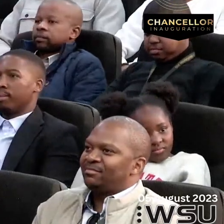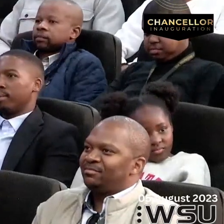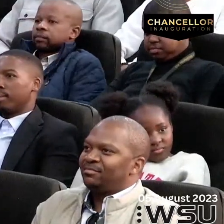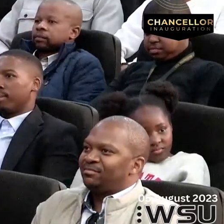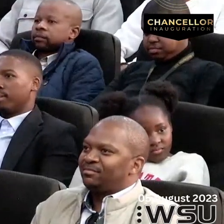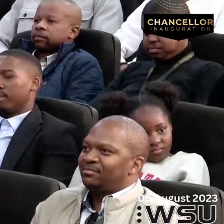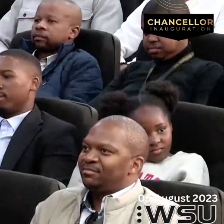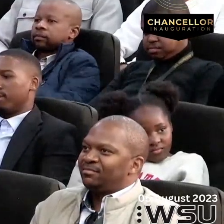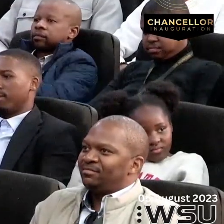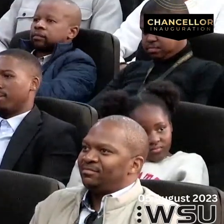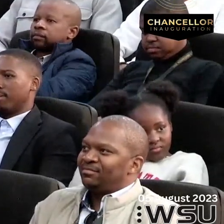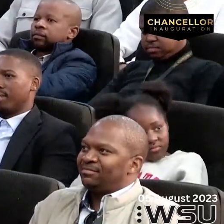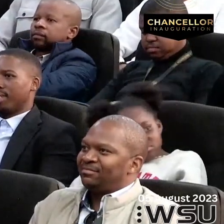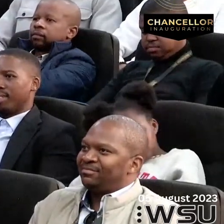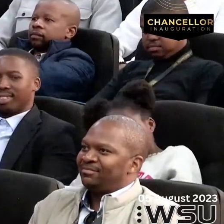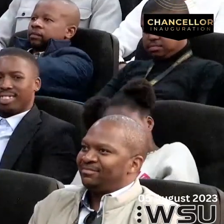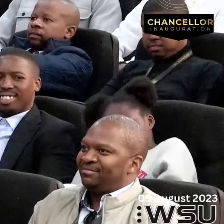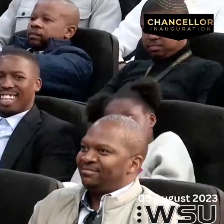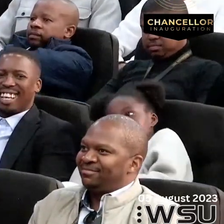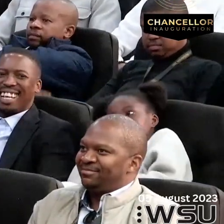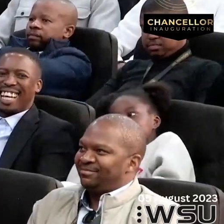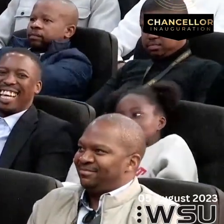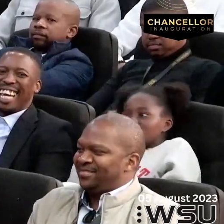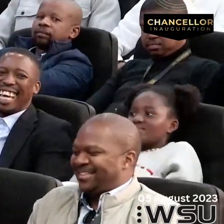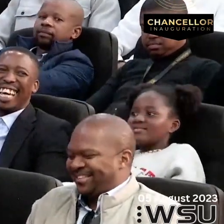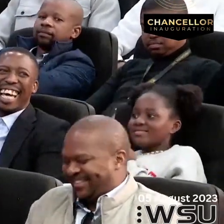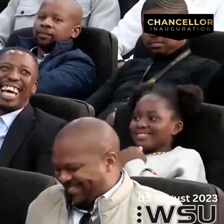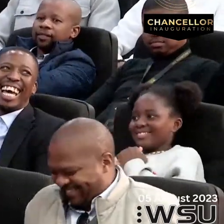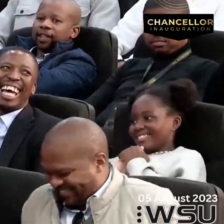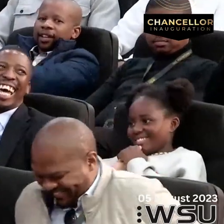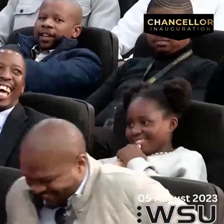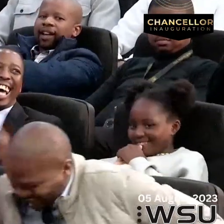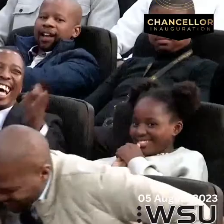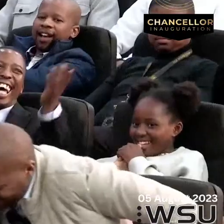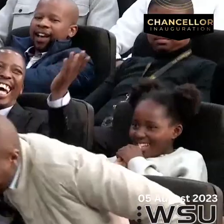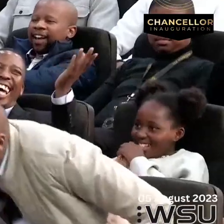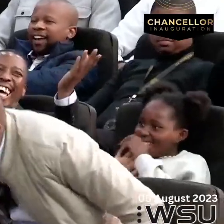utshatile ke noQuintin cela phakama uQuintin